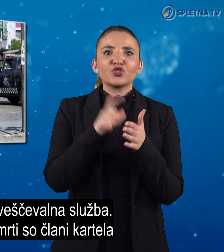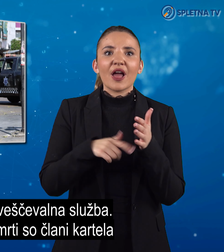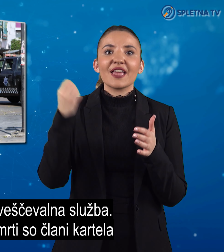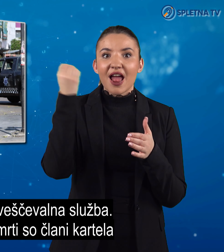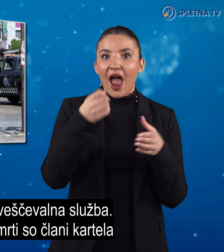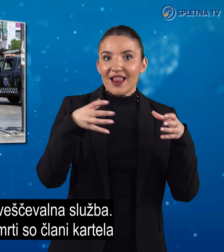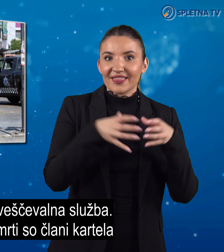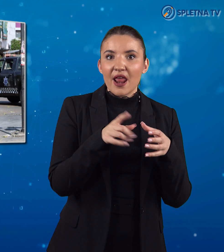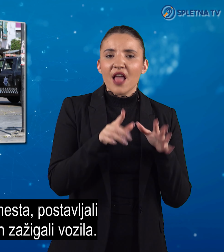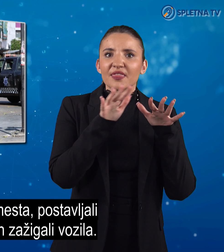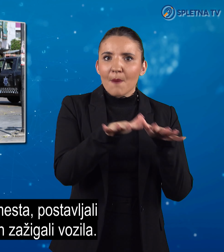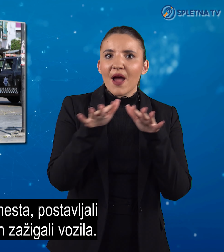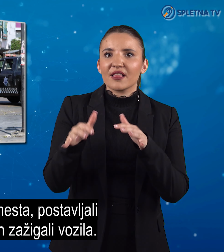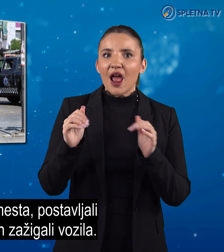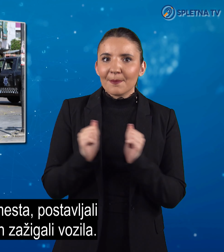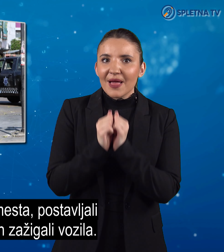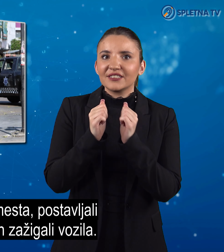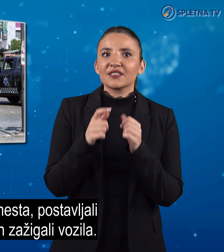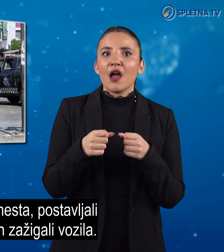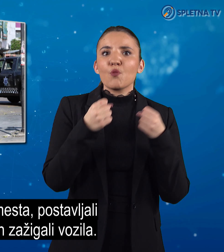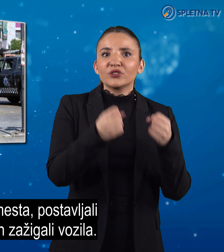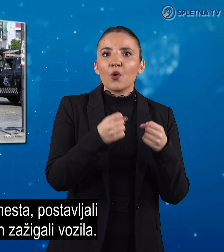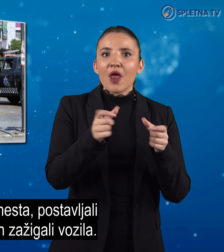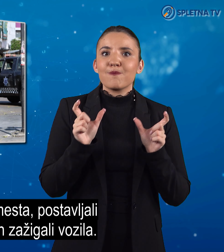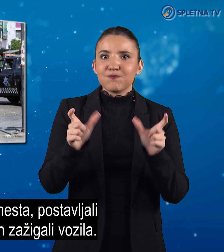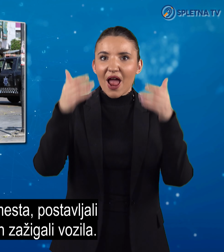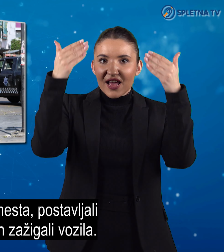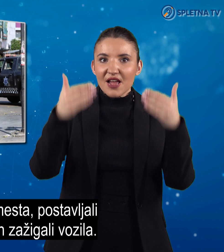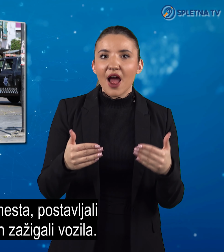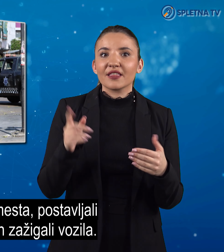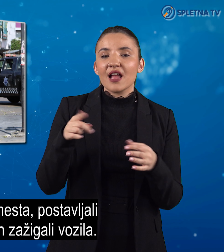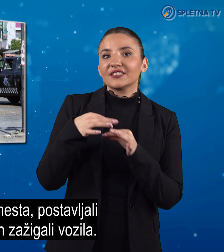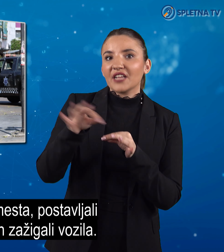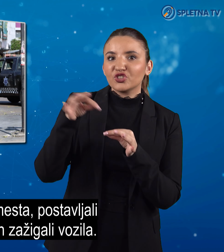kartela napadali mesta, postavljali barikade in zažigali vozila.